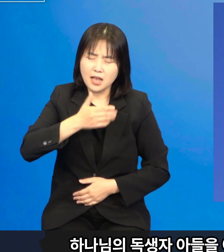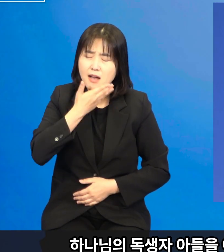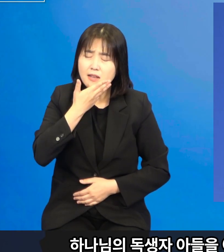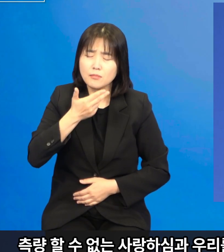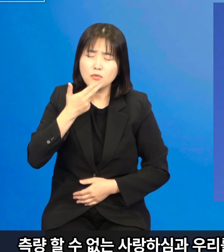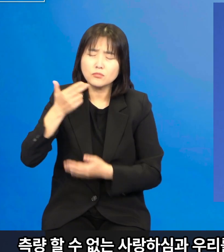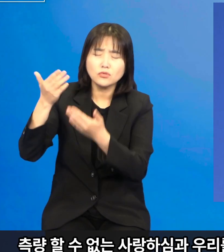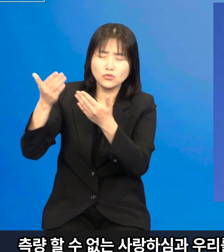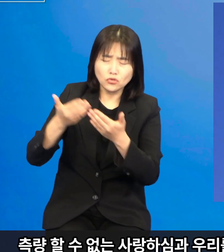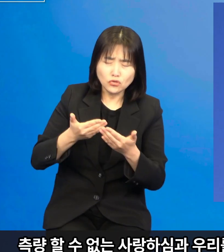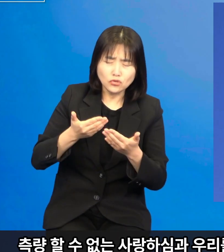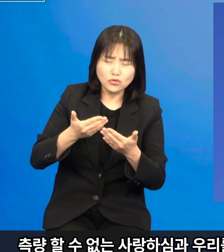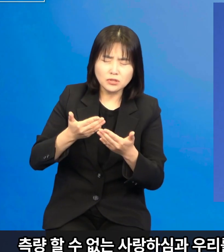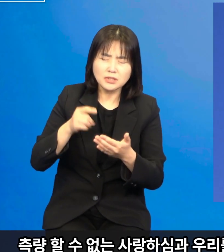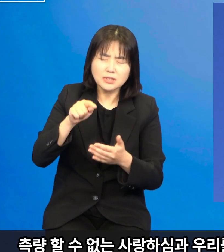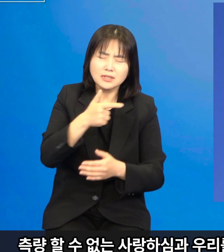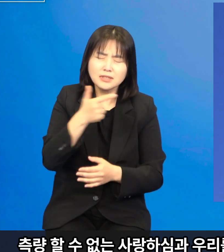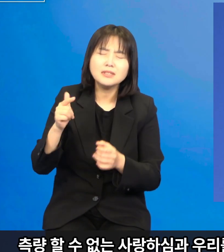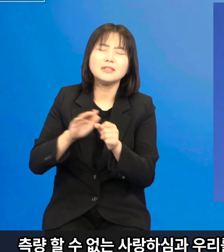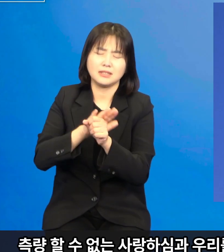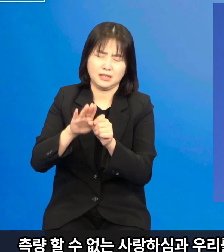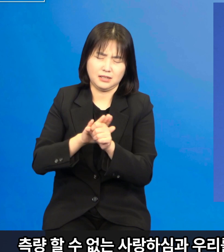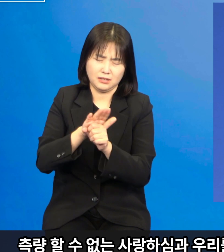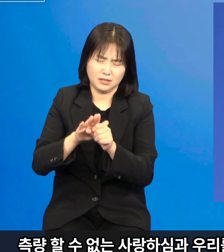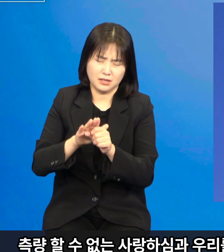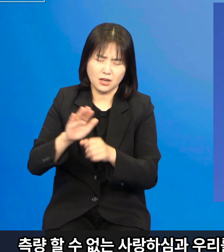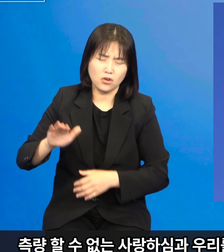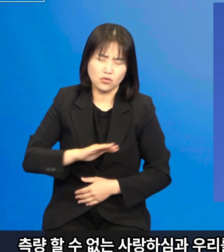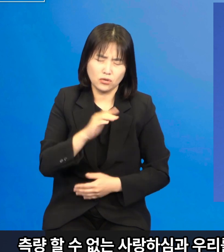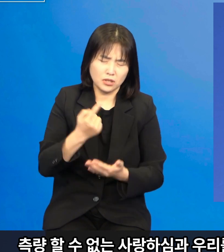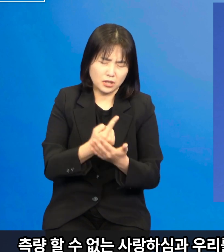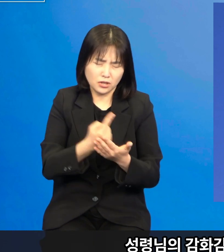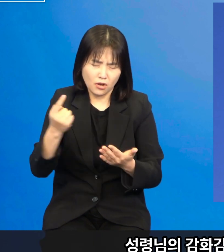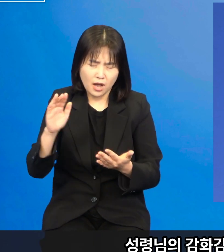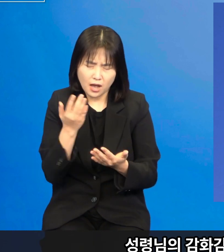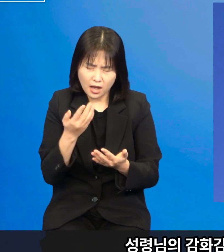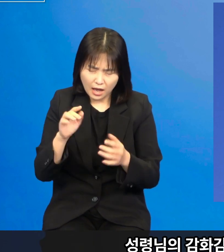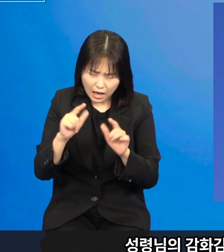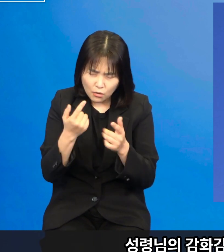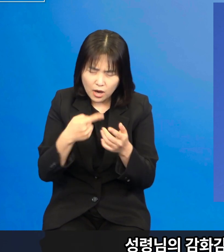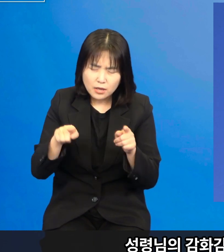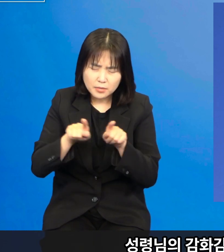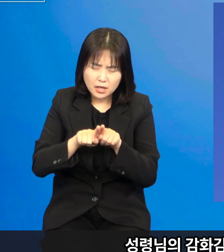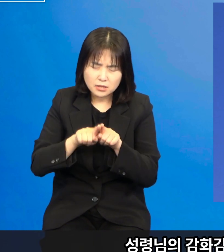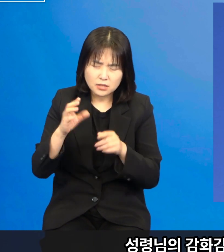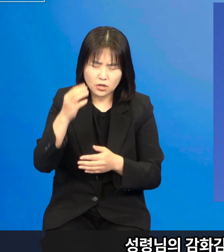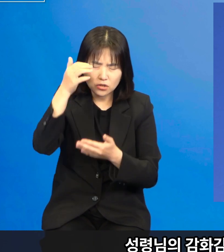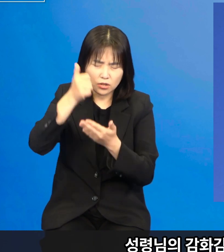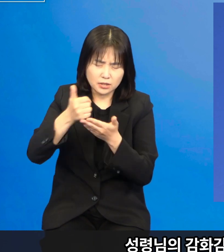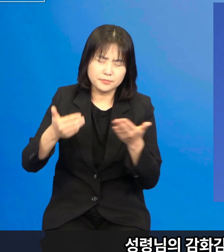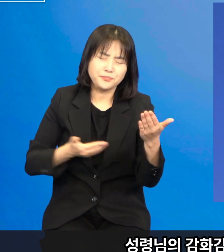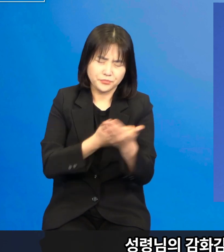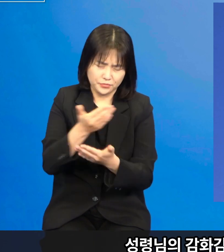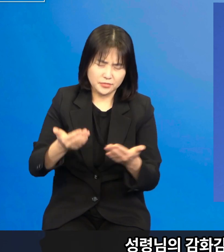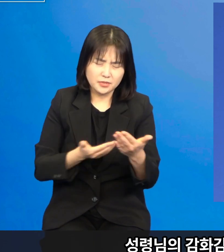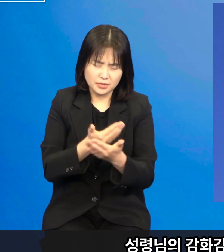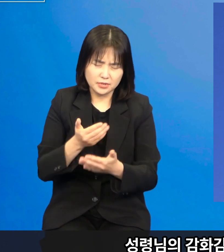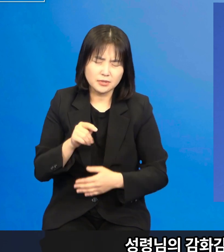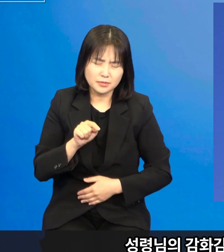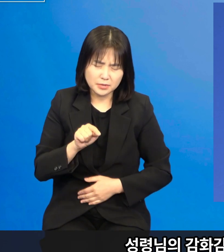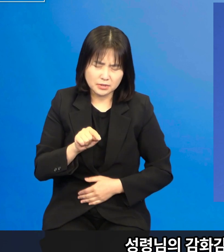내주신 측량할 수 없는 사랑하심과 우리를 떠나지 아니하시고 함께 하시는 성령님의 감화감동 교통케 하심이